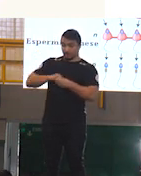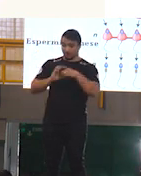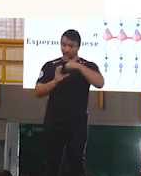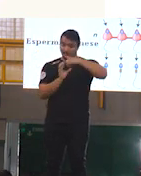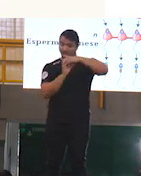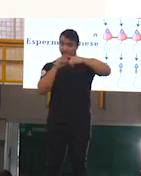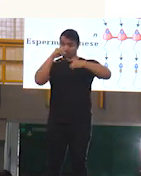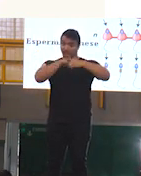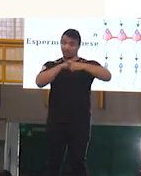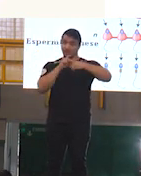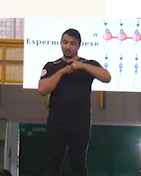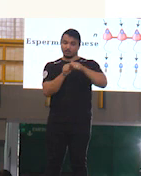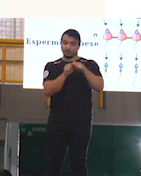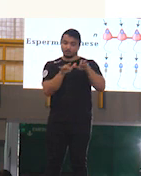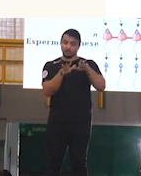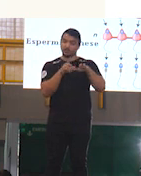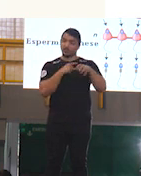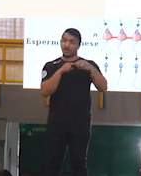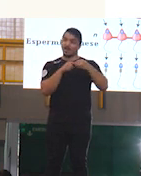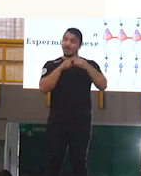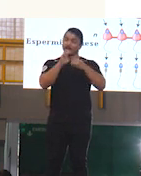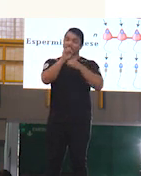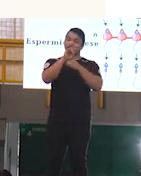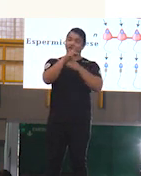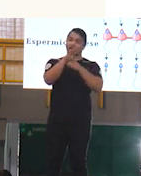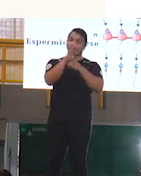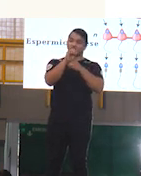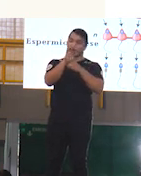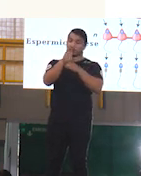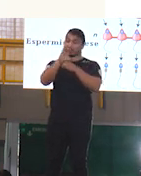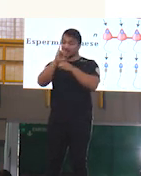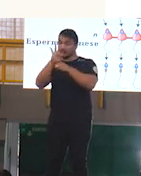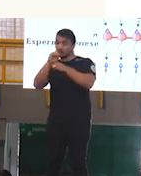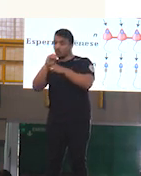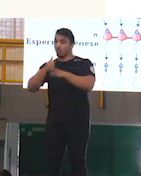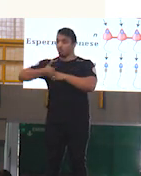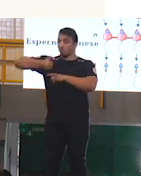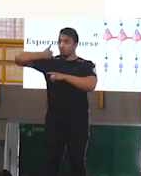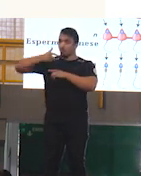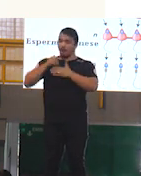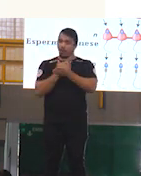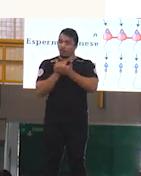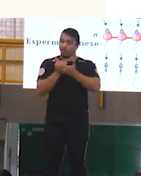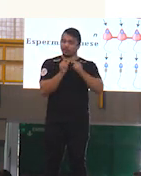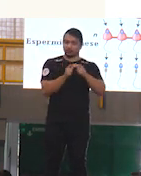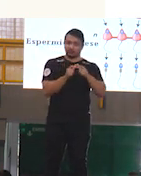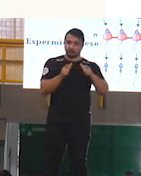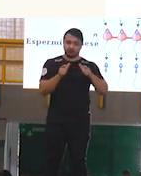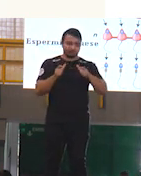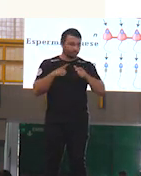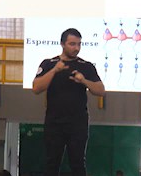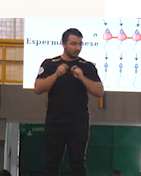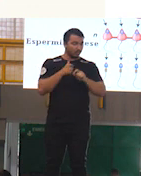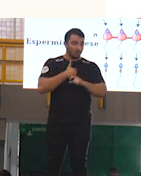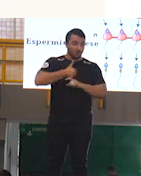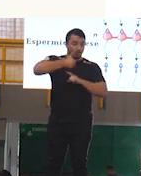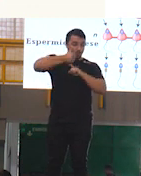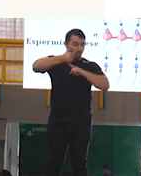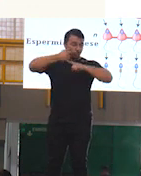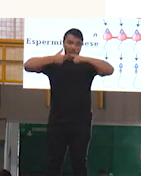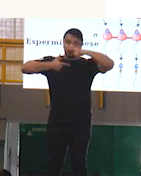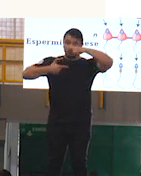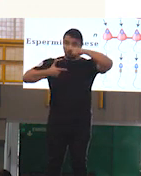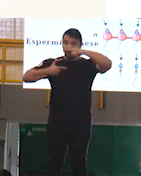De espermatogônia para espermatócito 1, fase de quê? De crescimento. De espermatócito 1 para